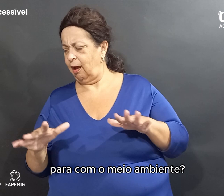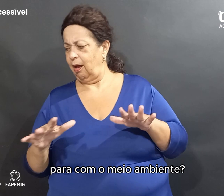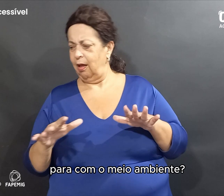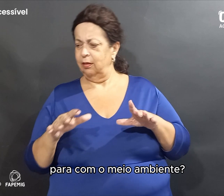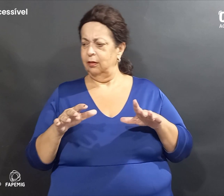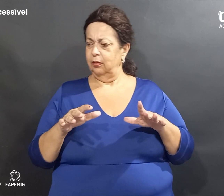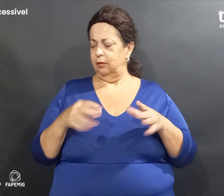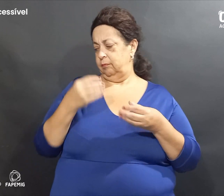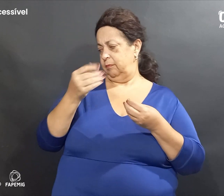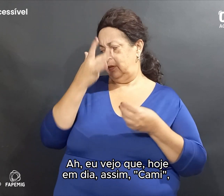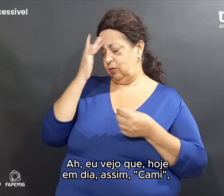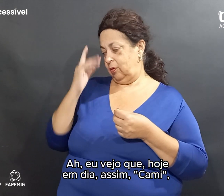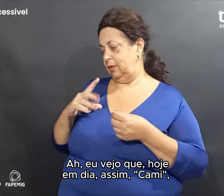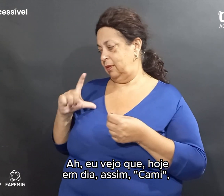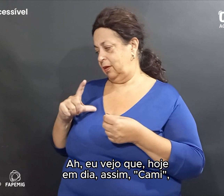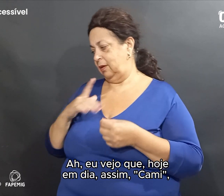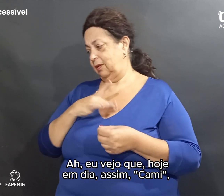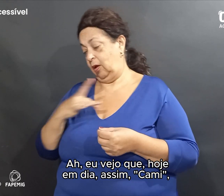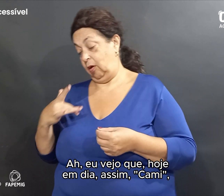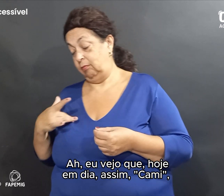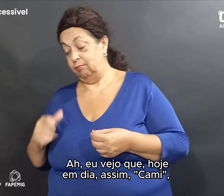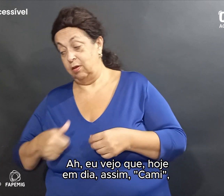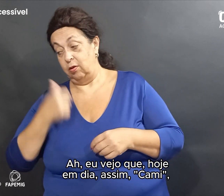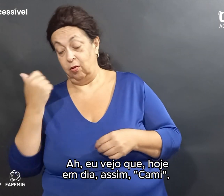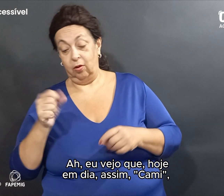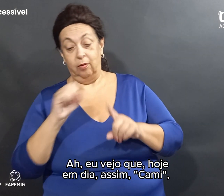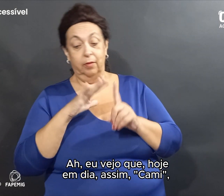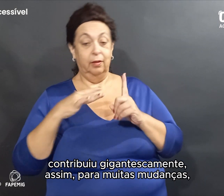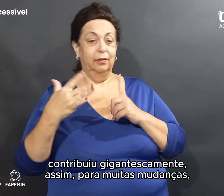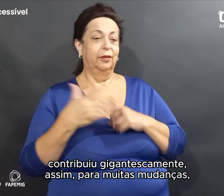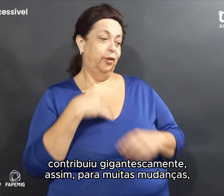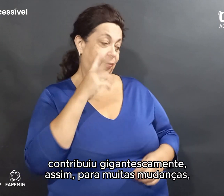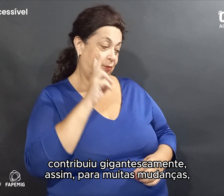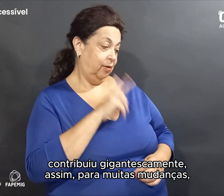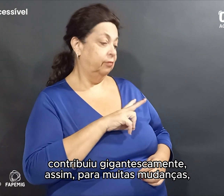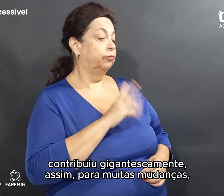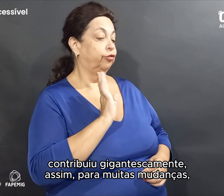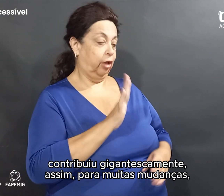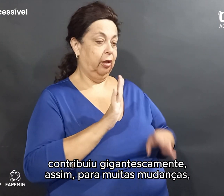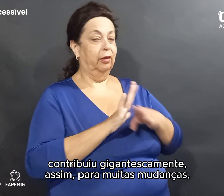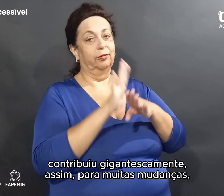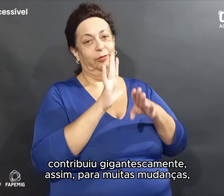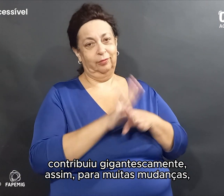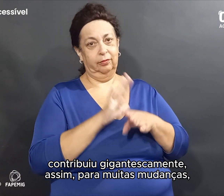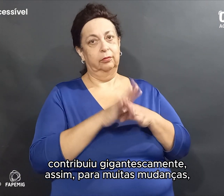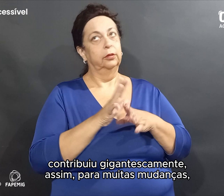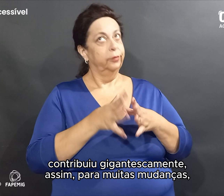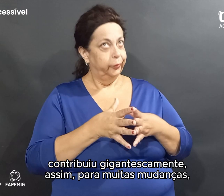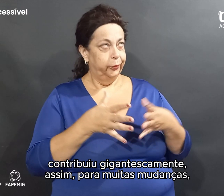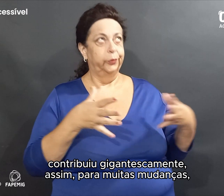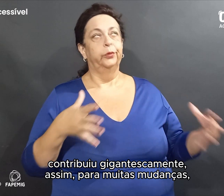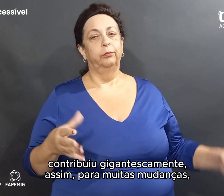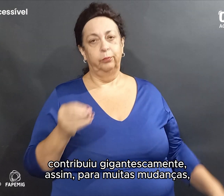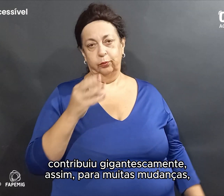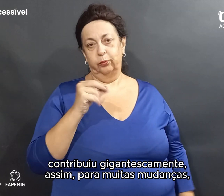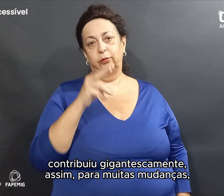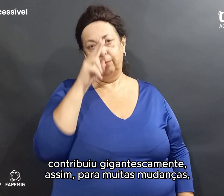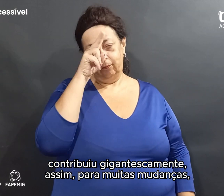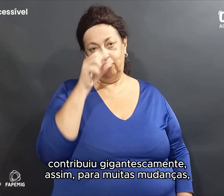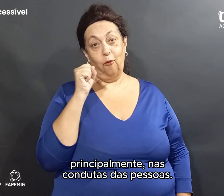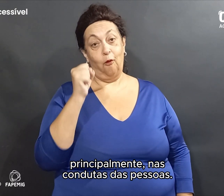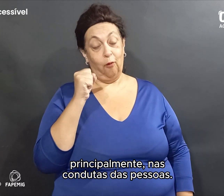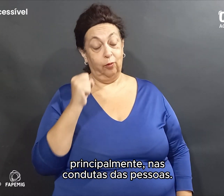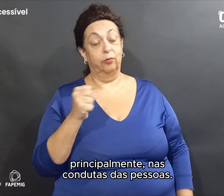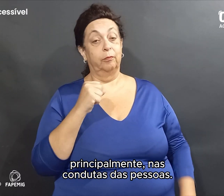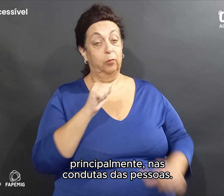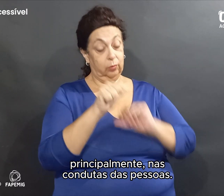meio ambiente? Eu vejo que hoje em dia, assim, Cam, ele contribuiu gigantescamente, assim, para muitas